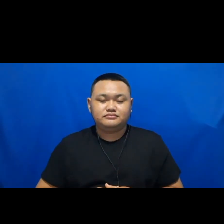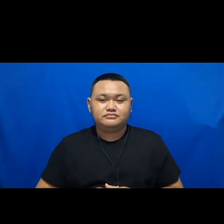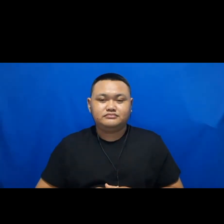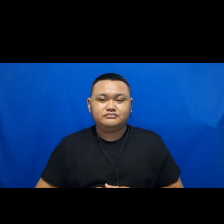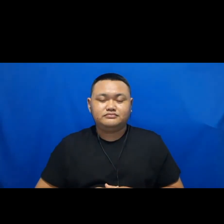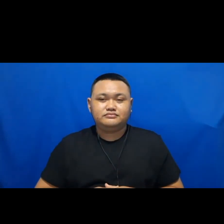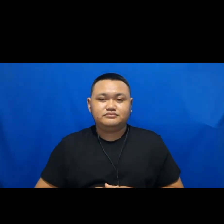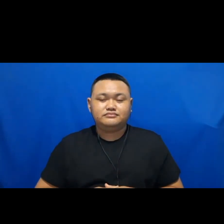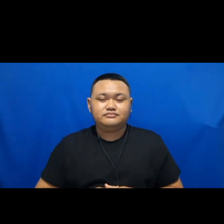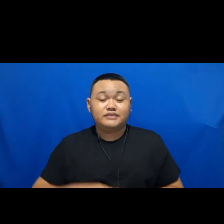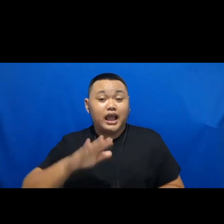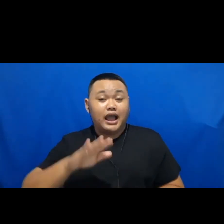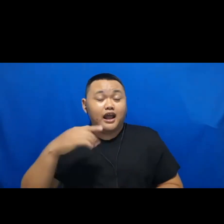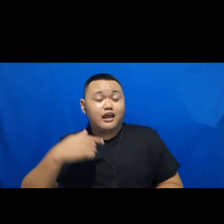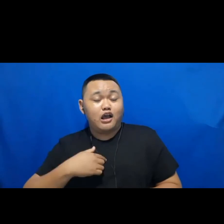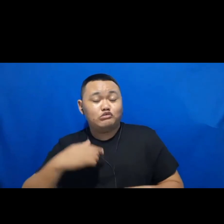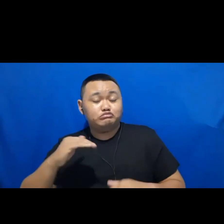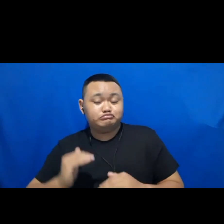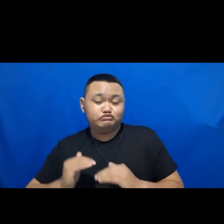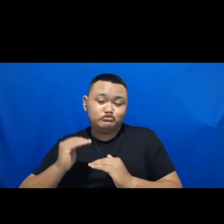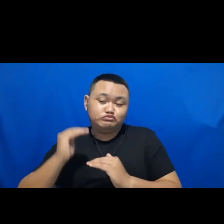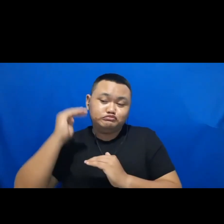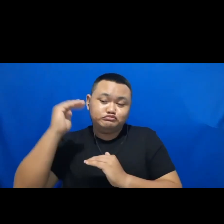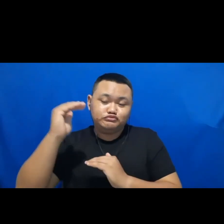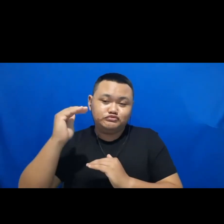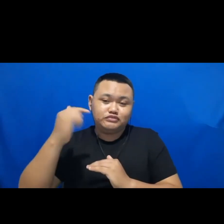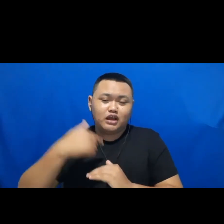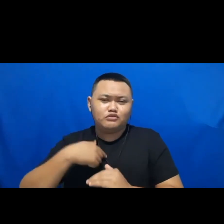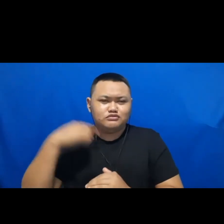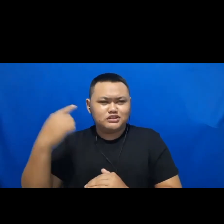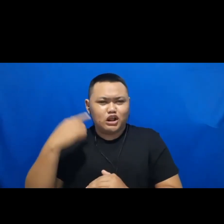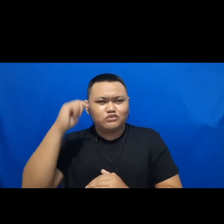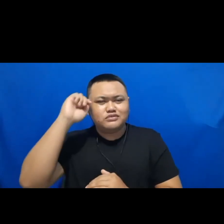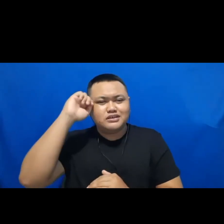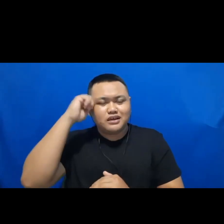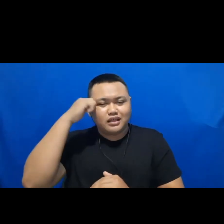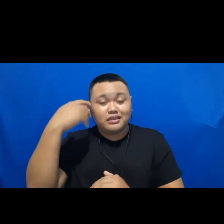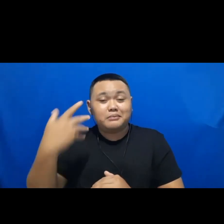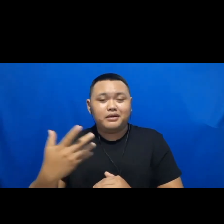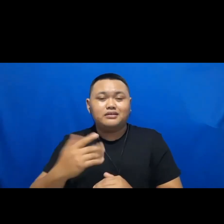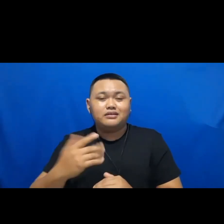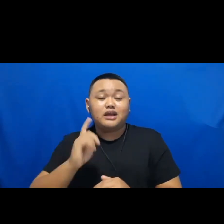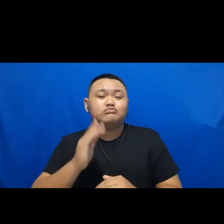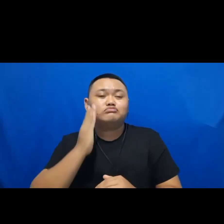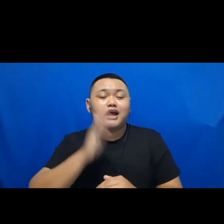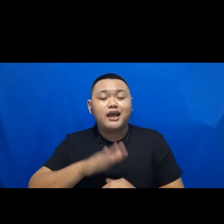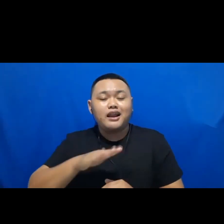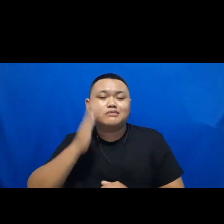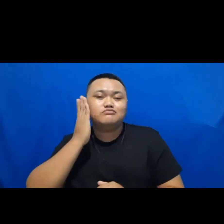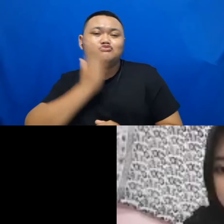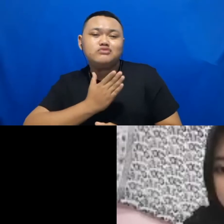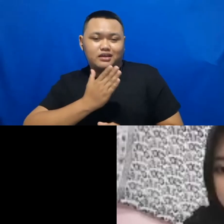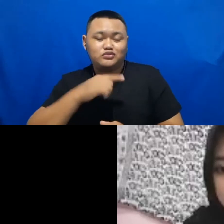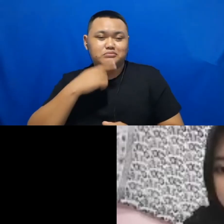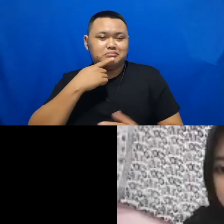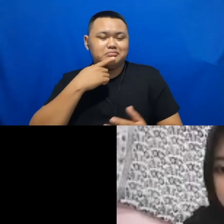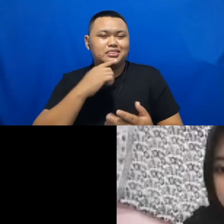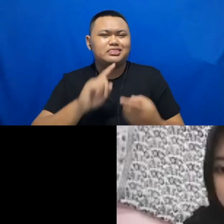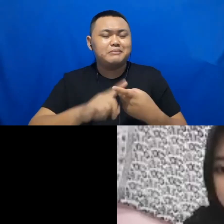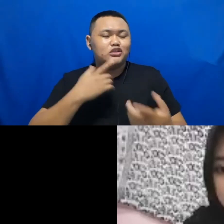dalam keseharian kita tanpa kita sadari begitu, sehingga hasilnya itu kemudian adalah kepala